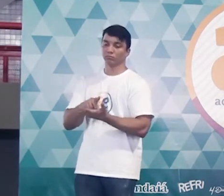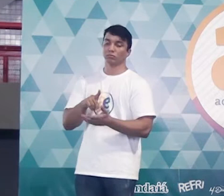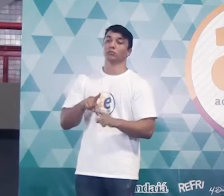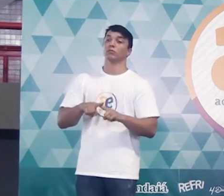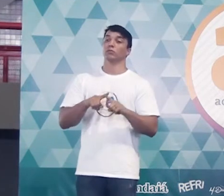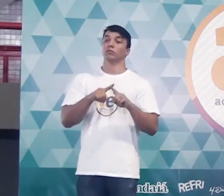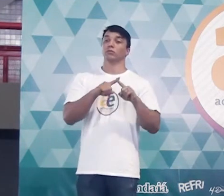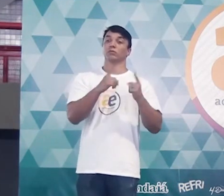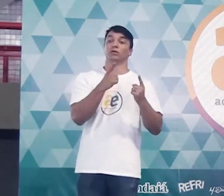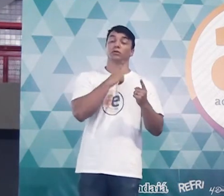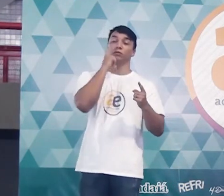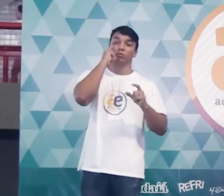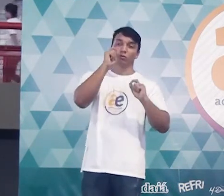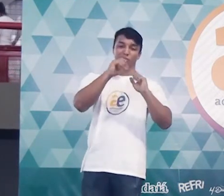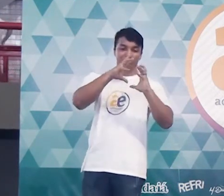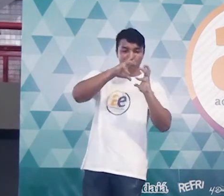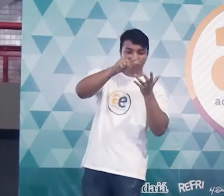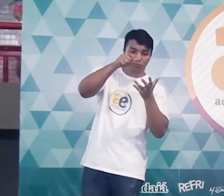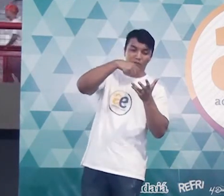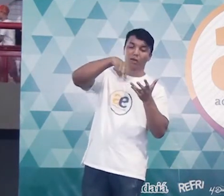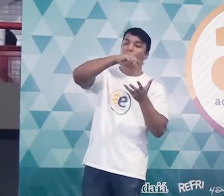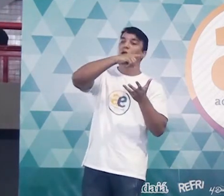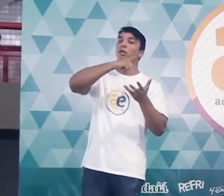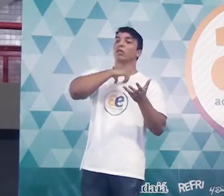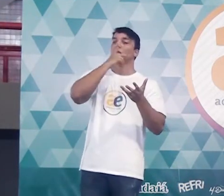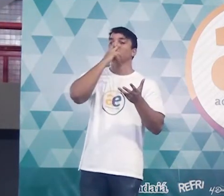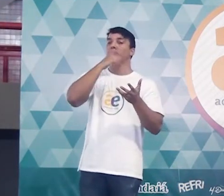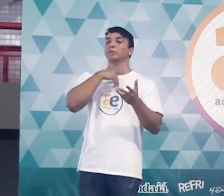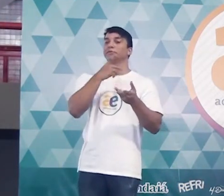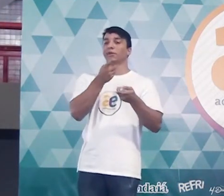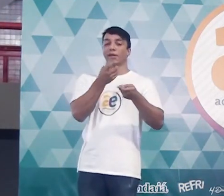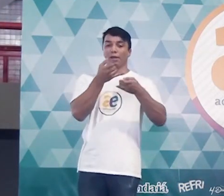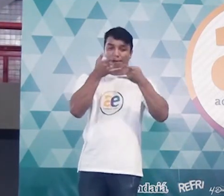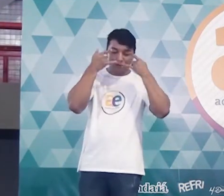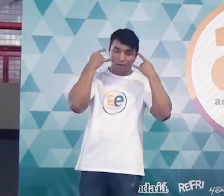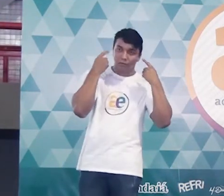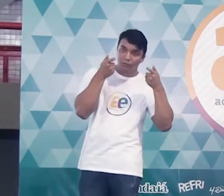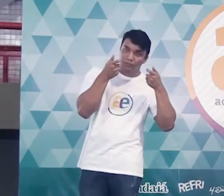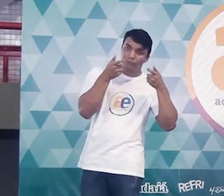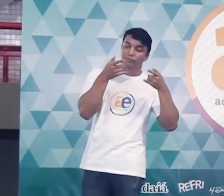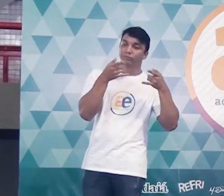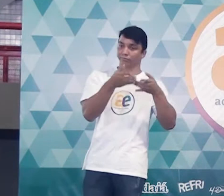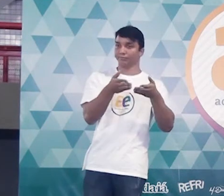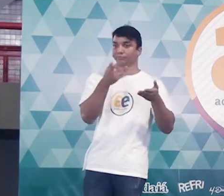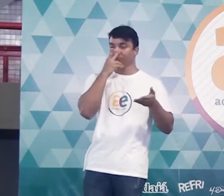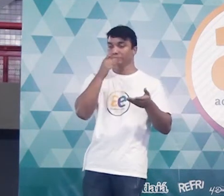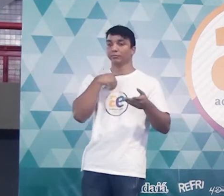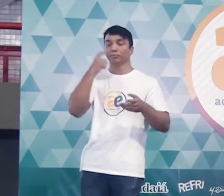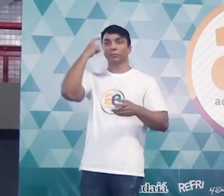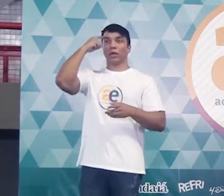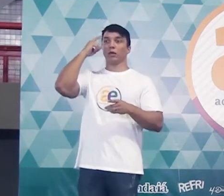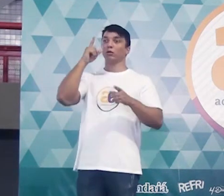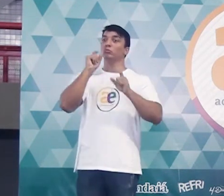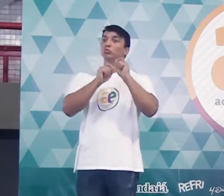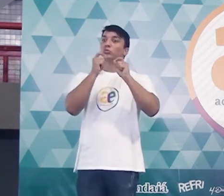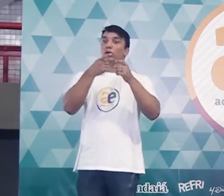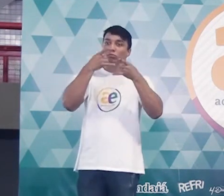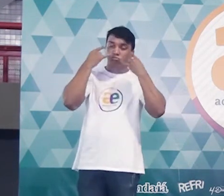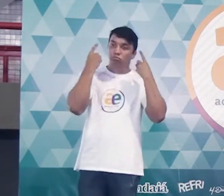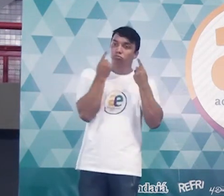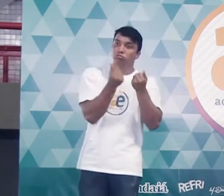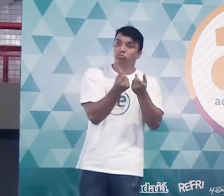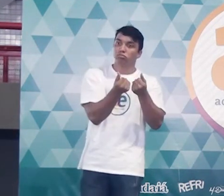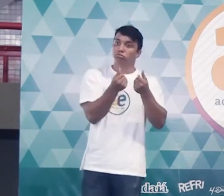Infelizmente, nós vivemos num mundo extremamente capitalista, egoísta, e que a gente só pensa realmente em ganhar